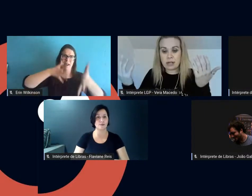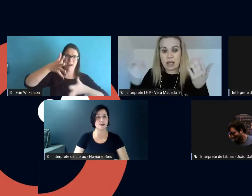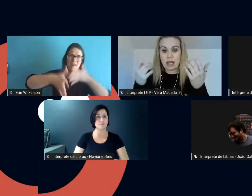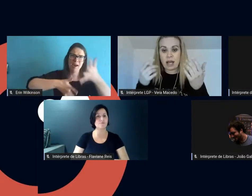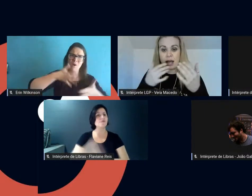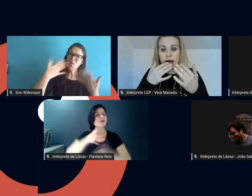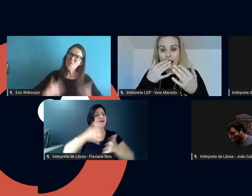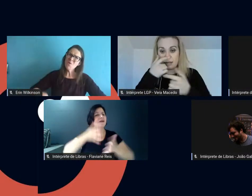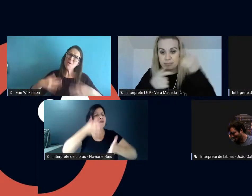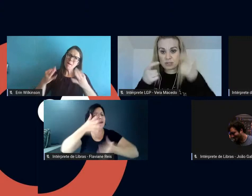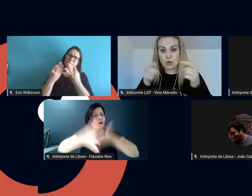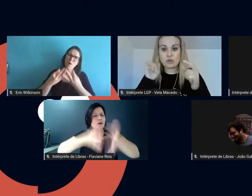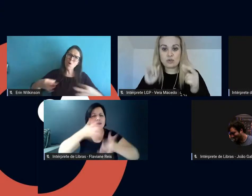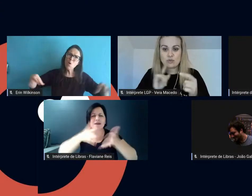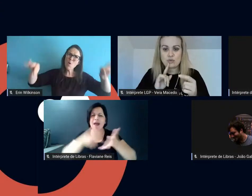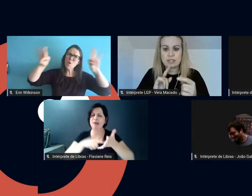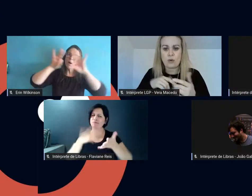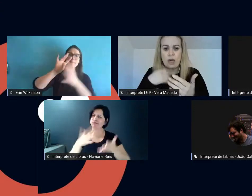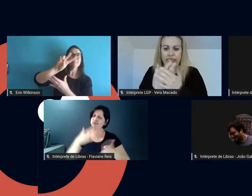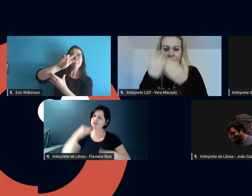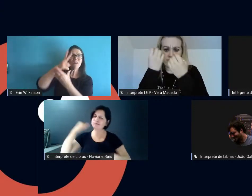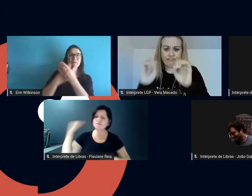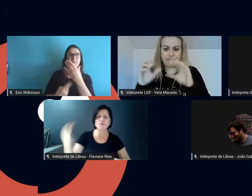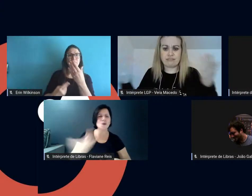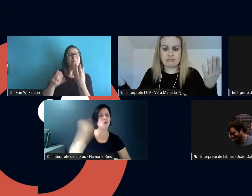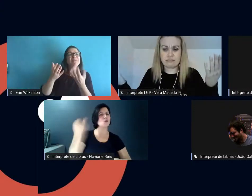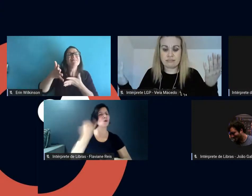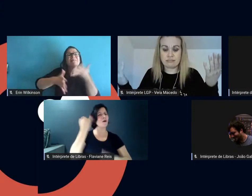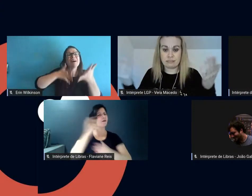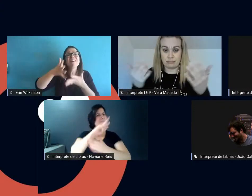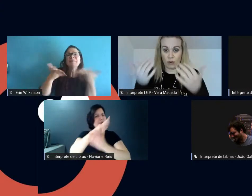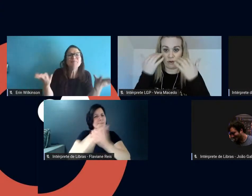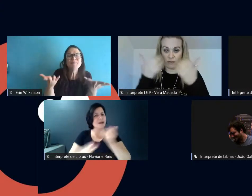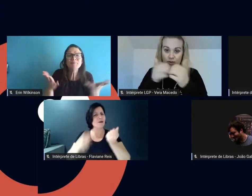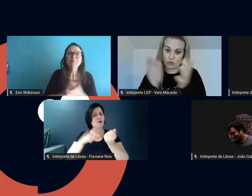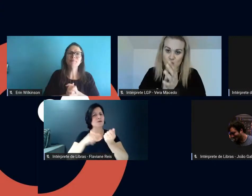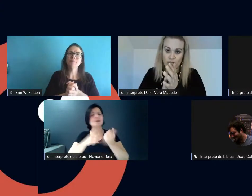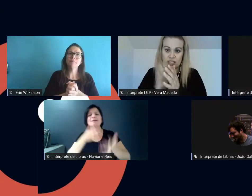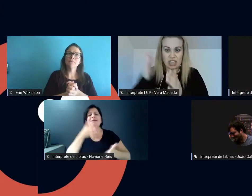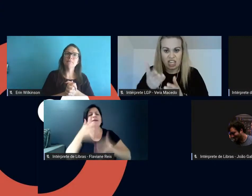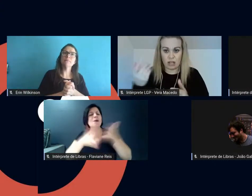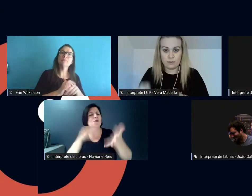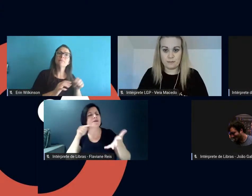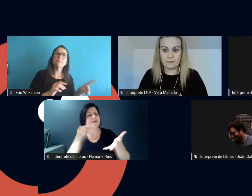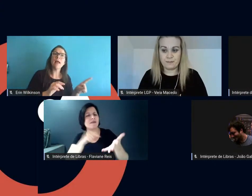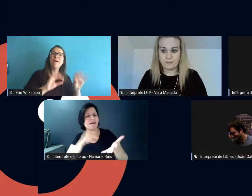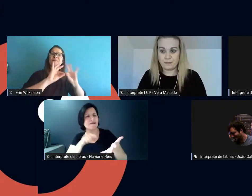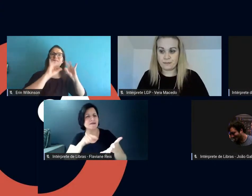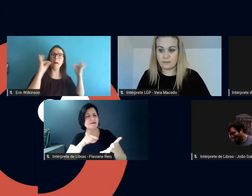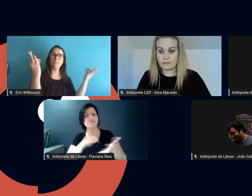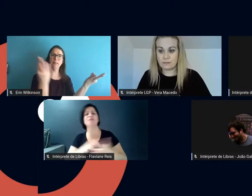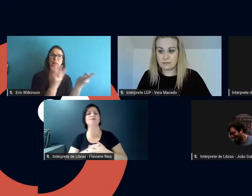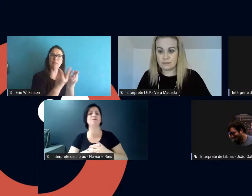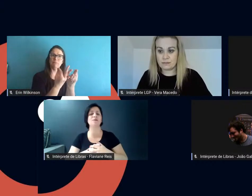esses pessoas surdos possam ser contempladas também com essas informações.